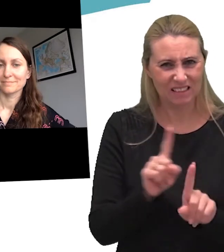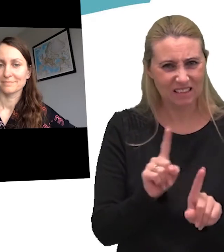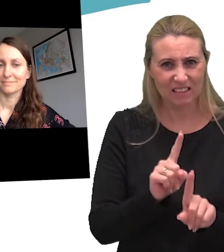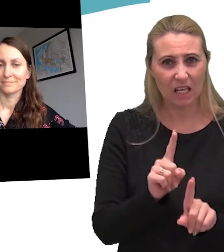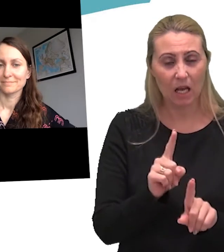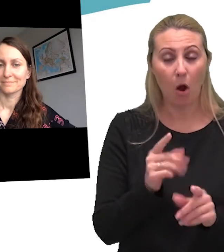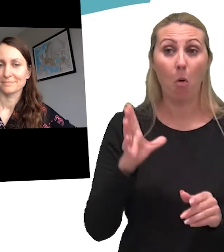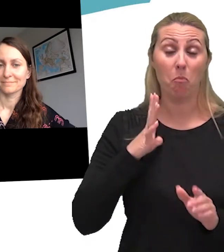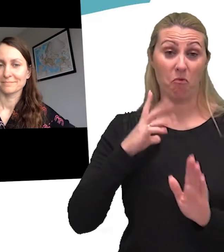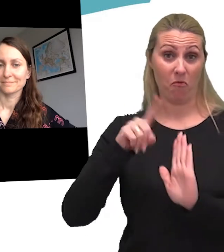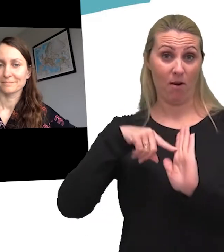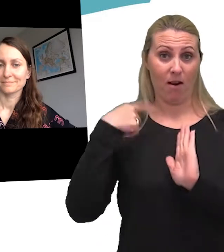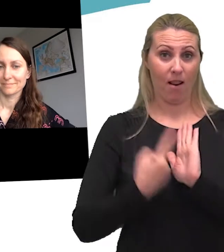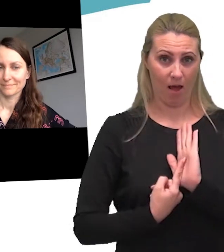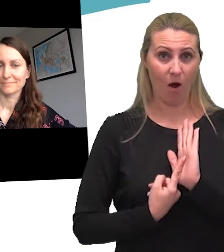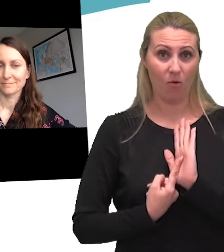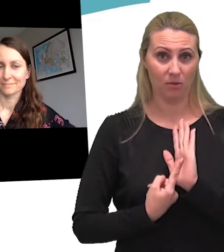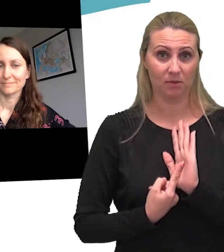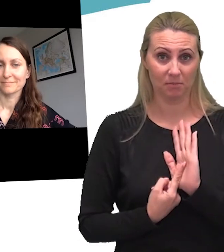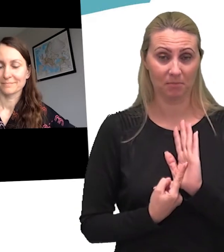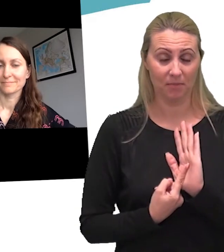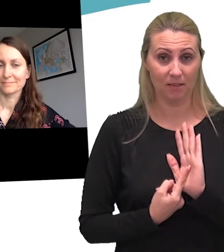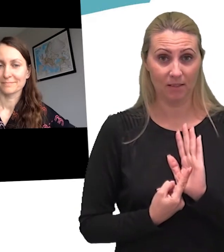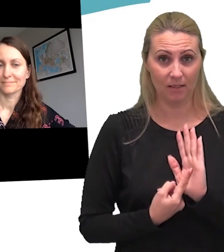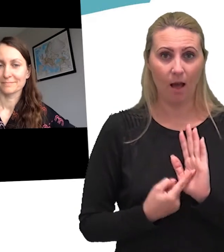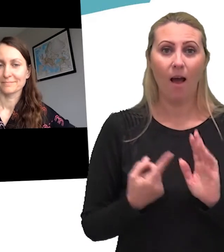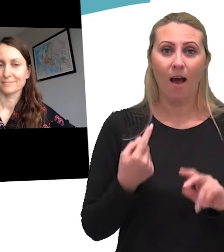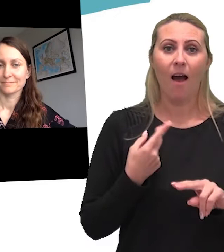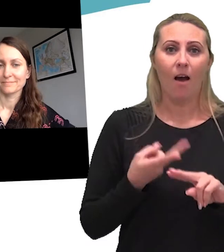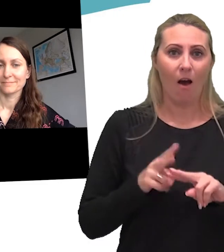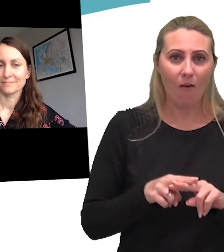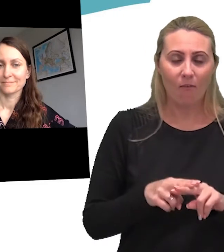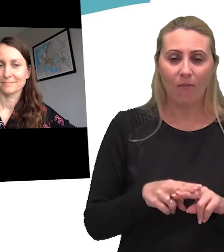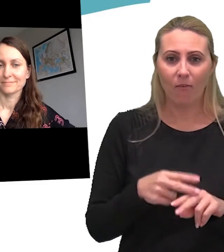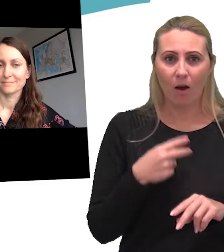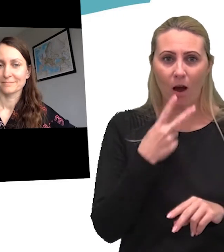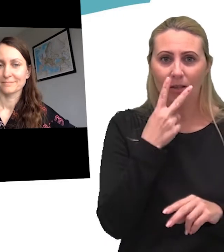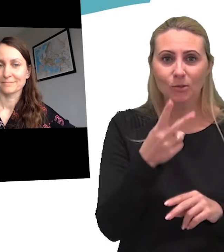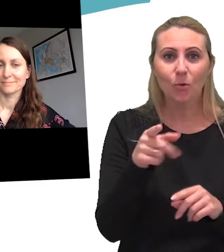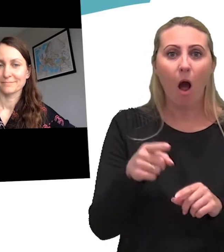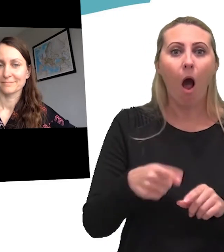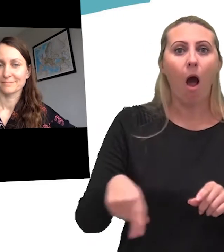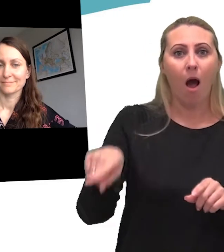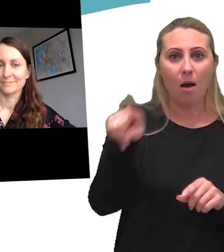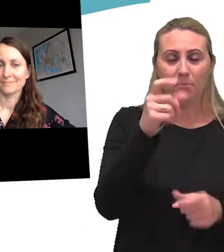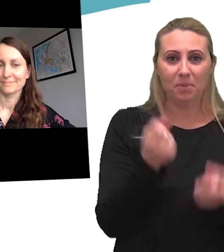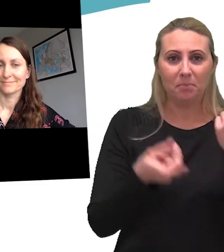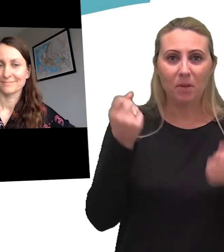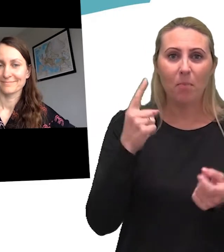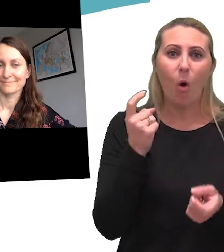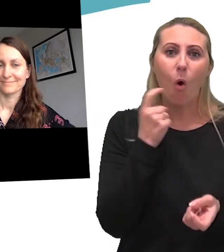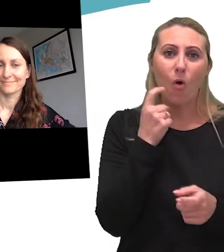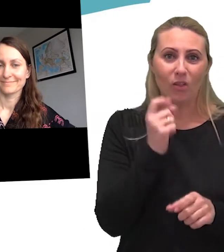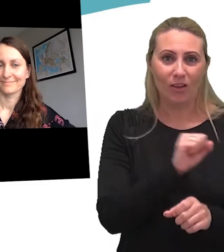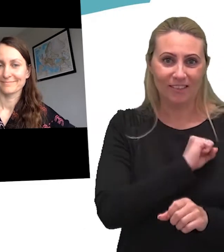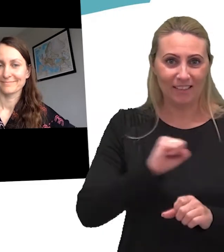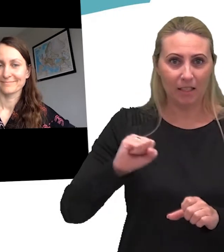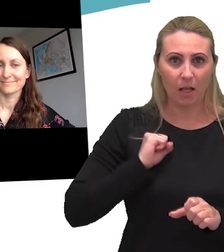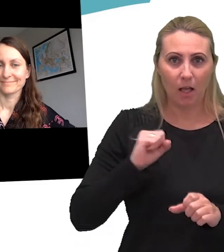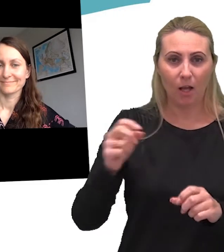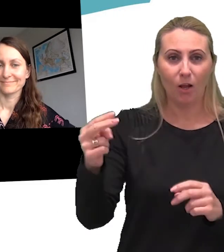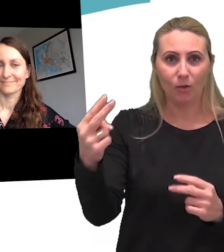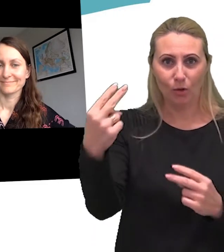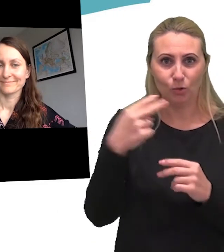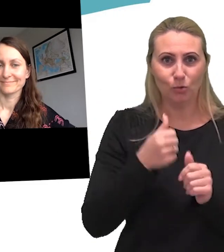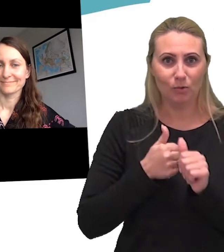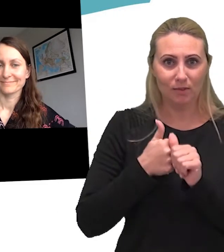daryti, nes buvo klausimas skaitytojas. Tai labai daug pasirodo odontologų seka, nes gavau labai